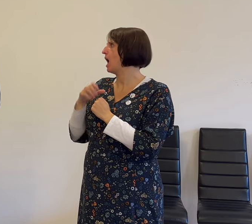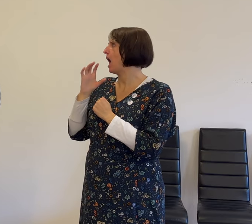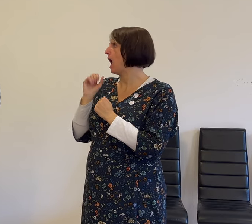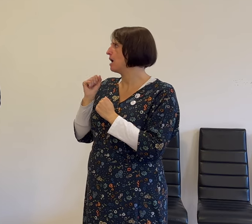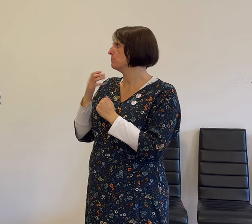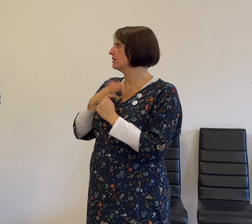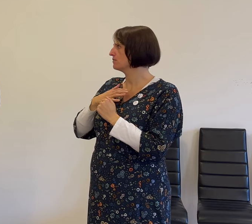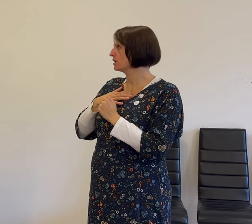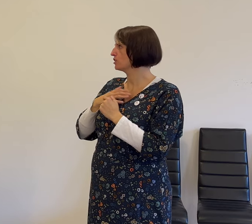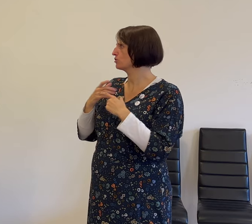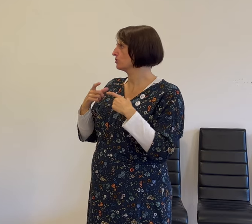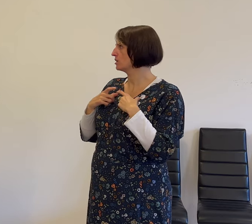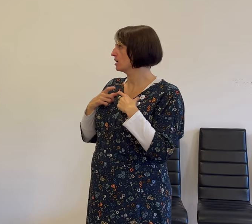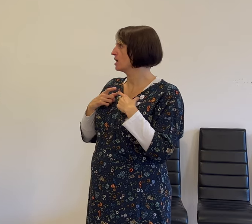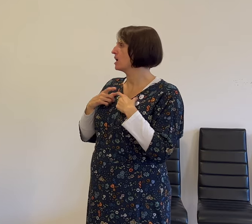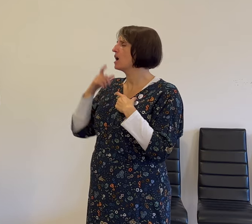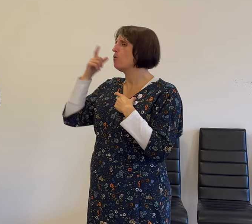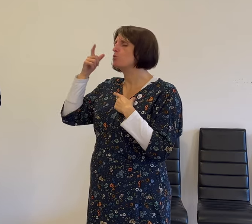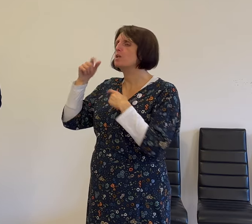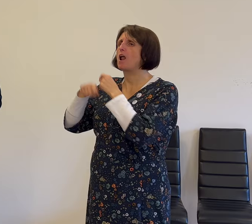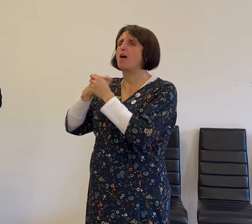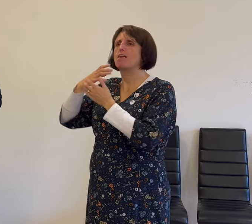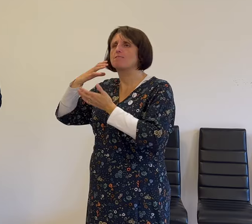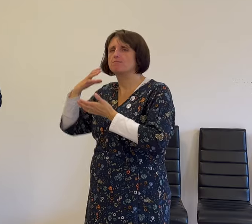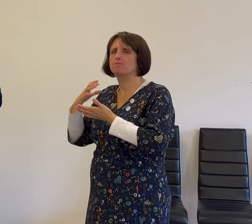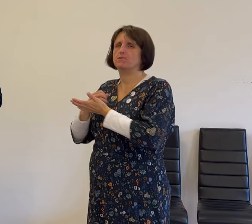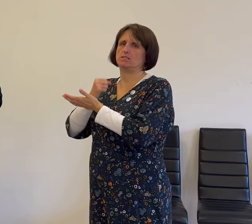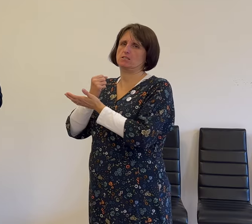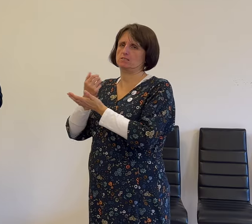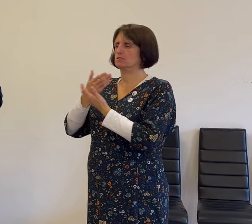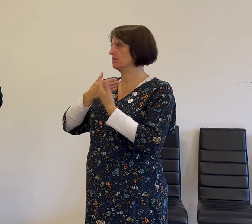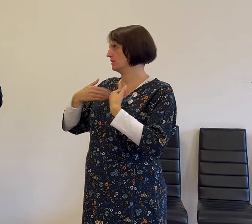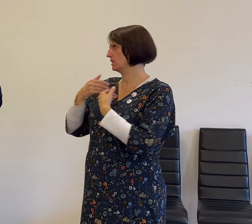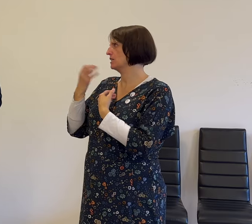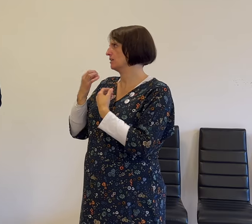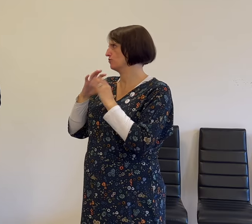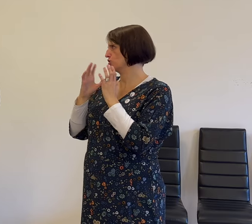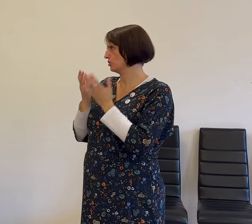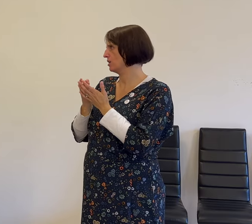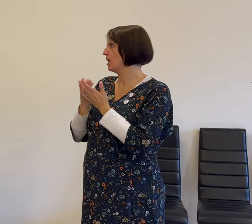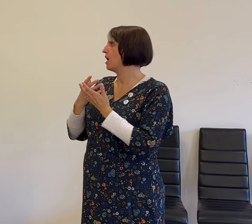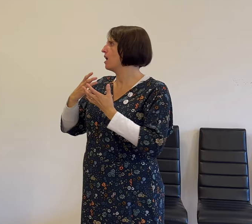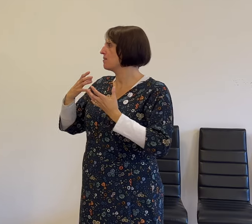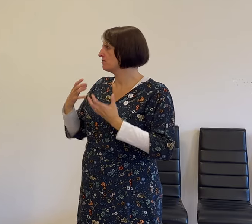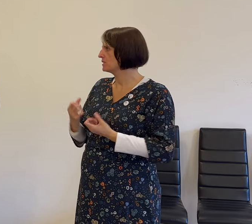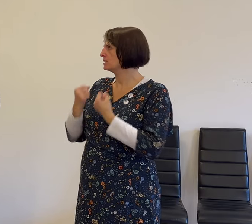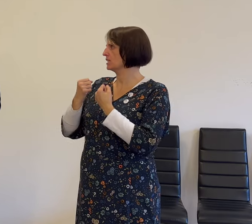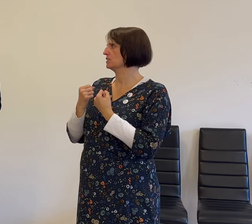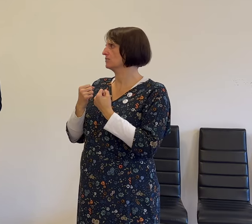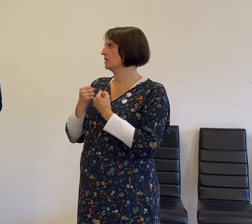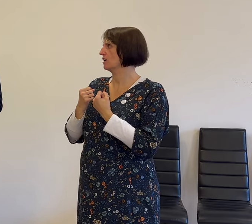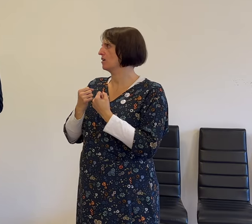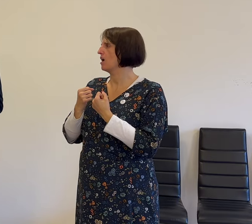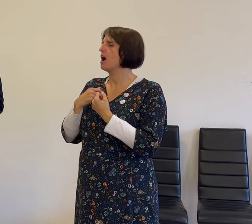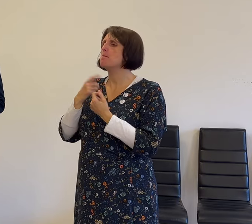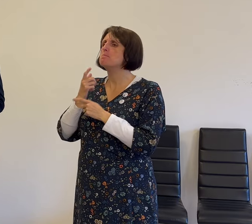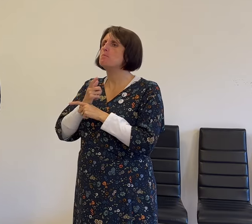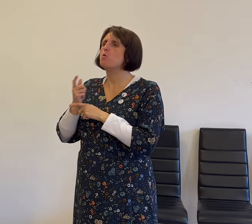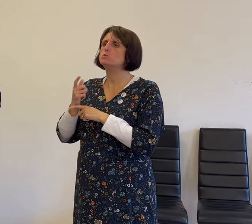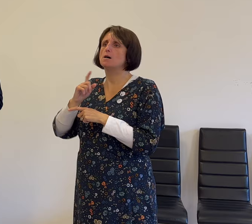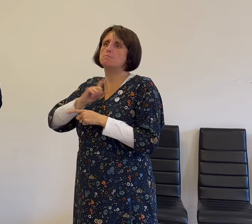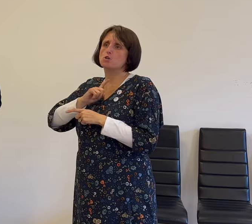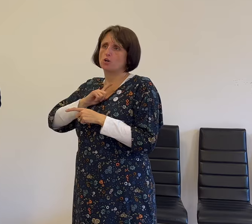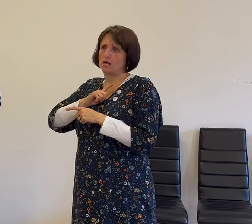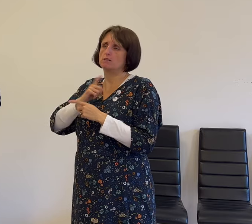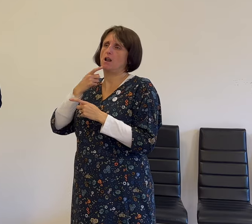životě udělal to vítězství, které potřebujeme. Vítězství, které nebude jenom pro nás, ale je v